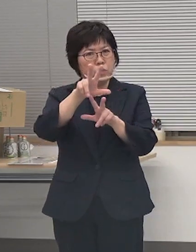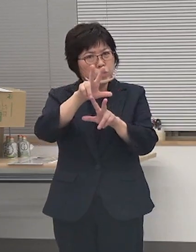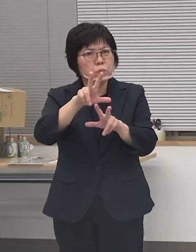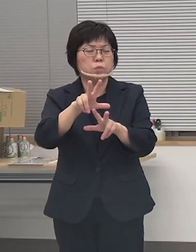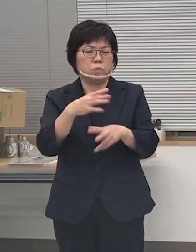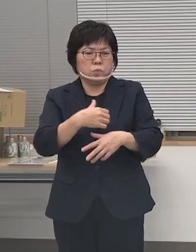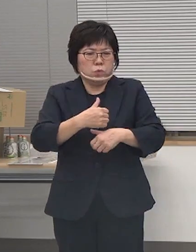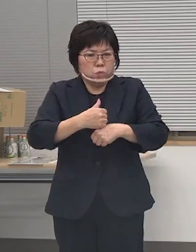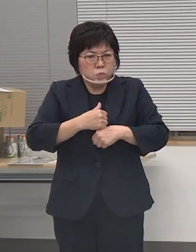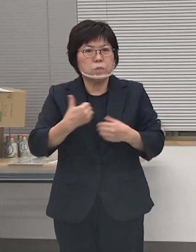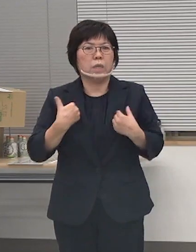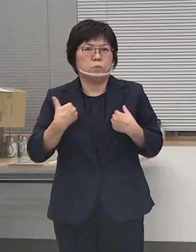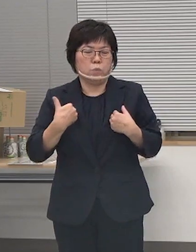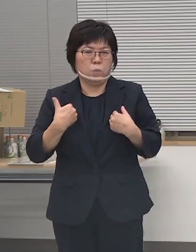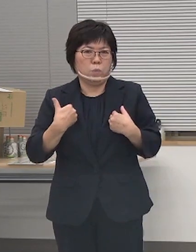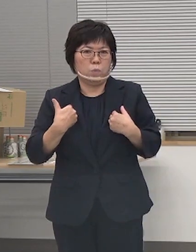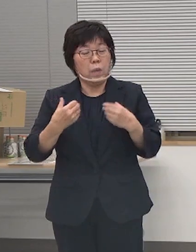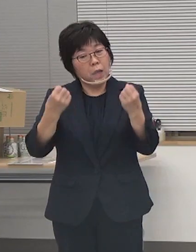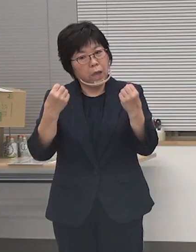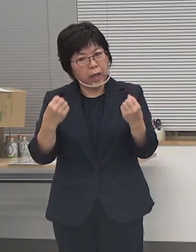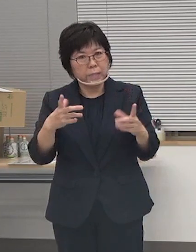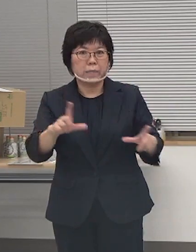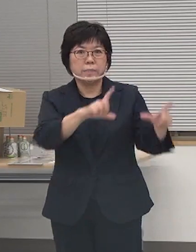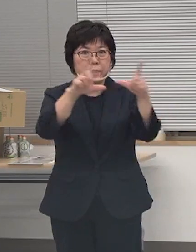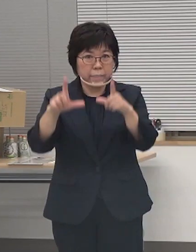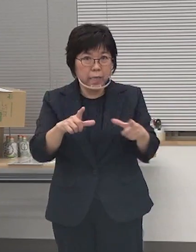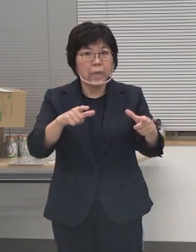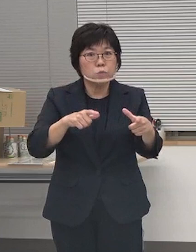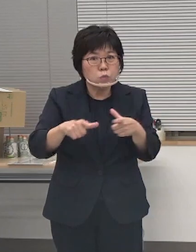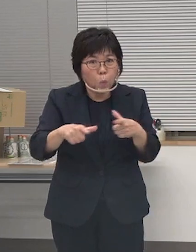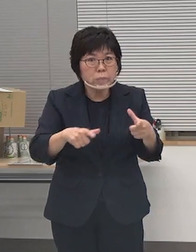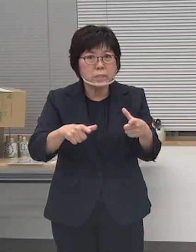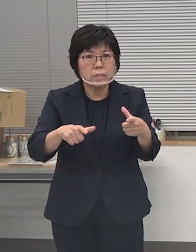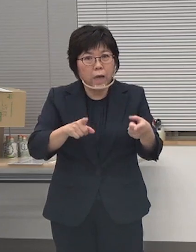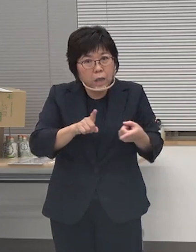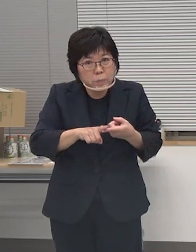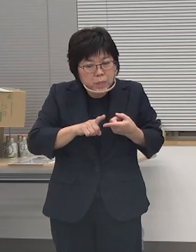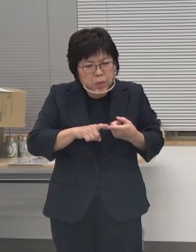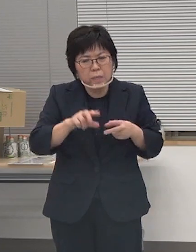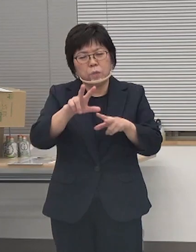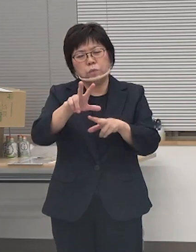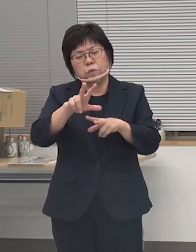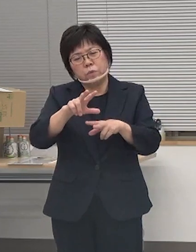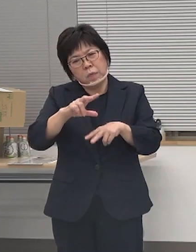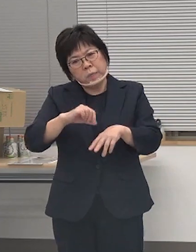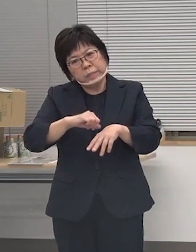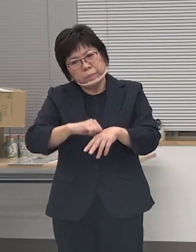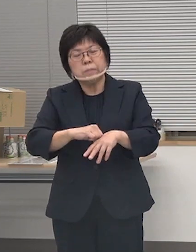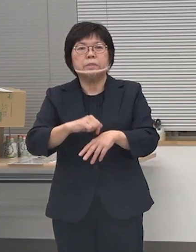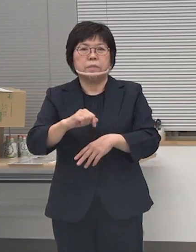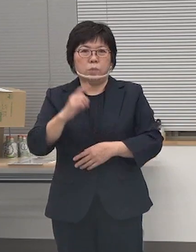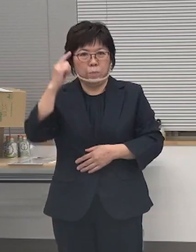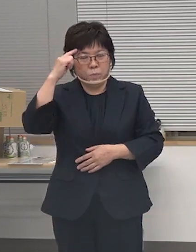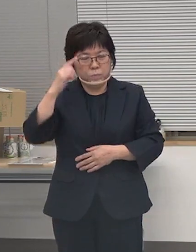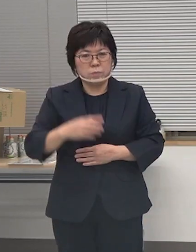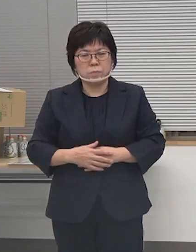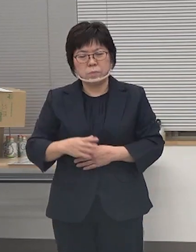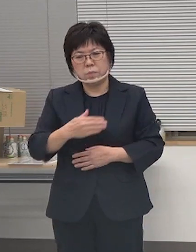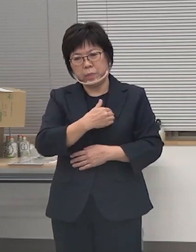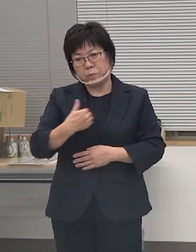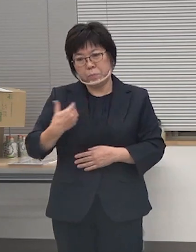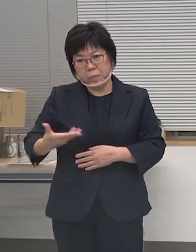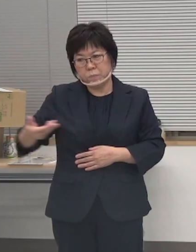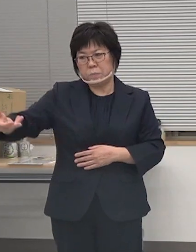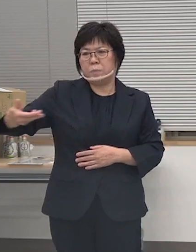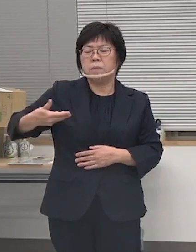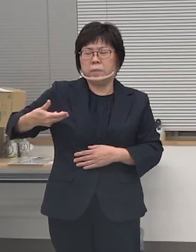でしょうか、いわゆる新しい生活様式にのっとるものが極めて厳しいので、本当にできるのかというご意見が出され